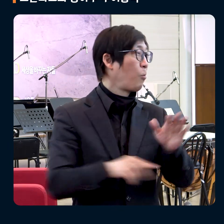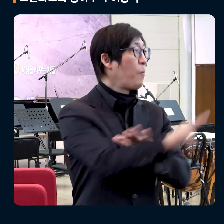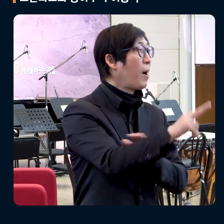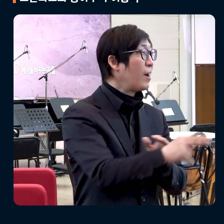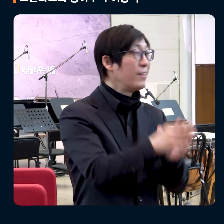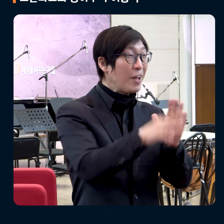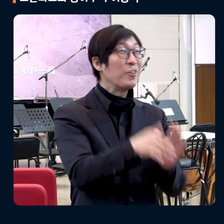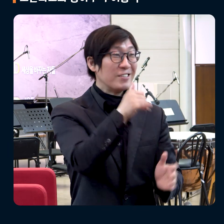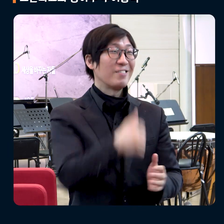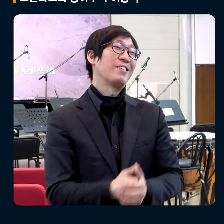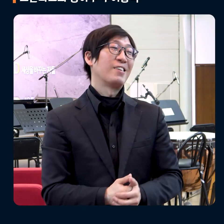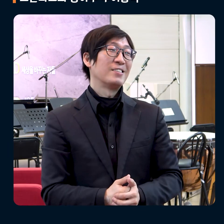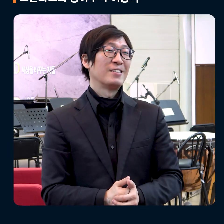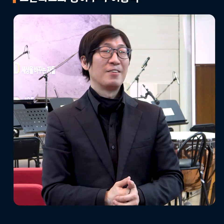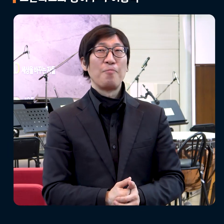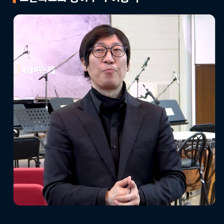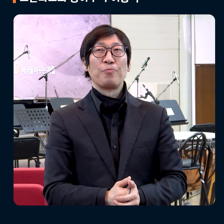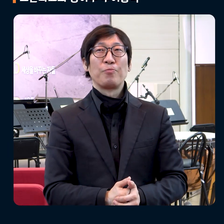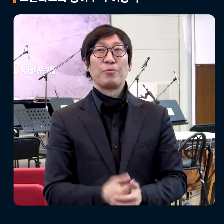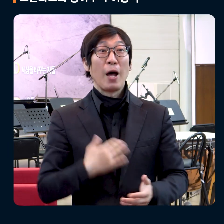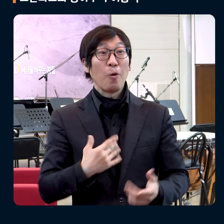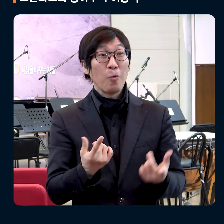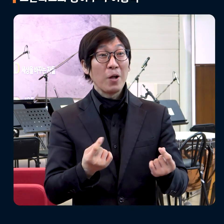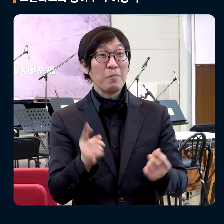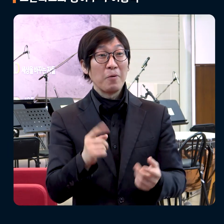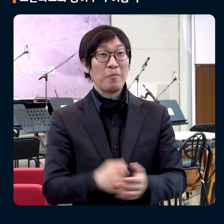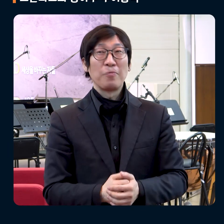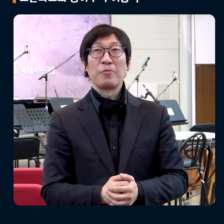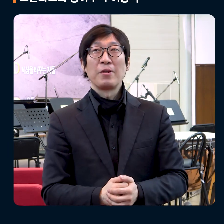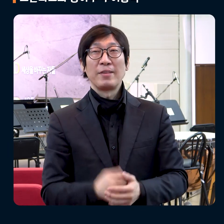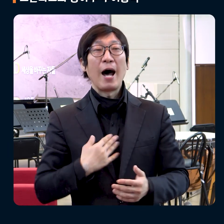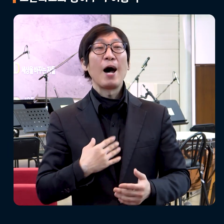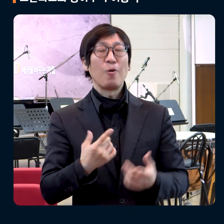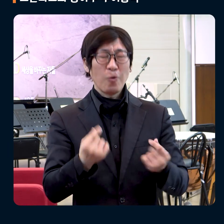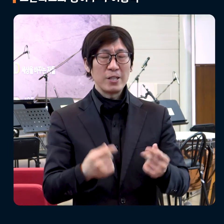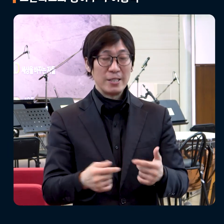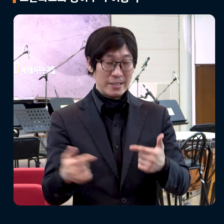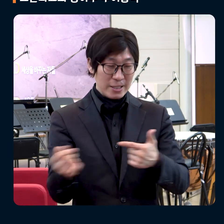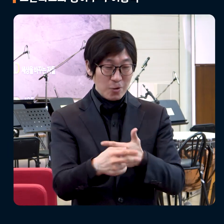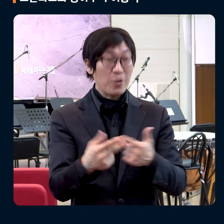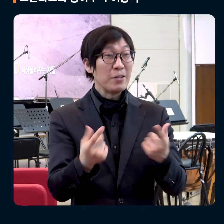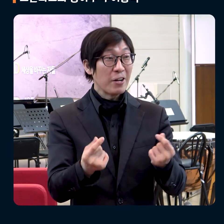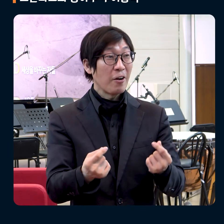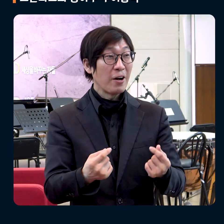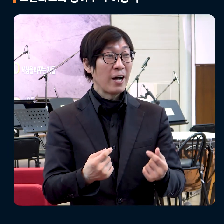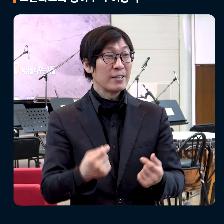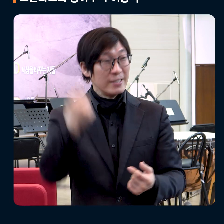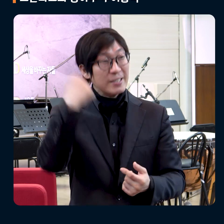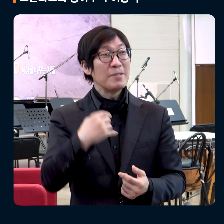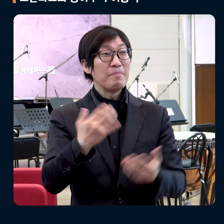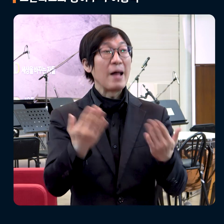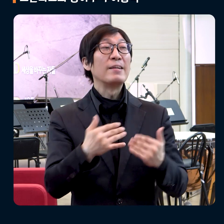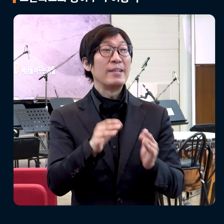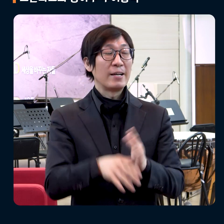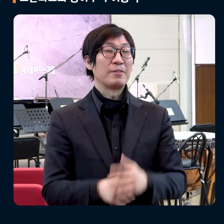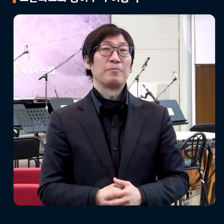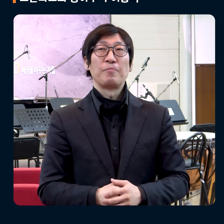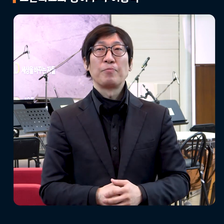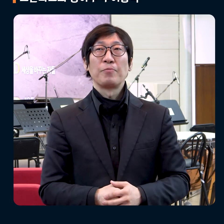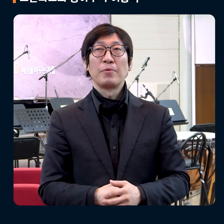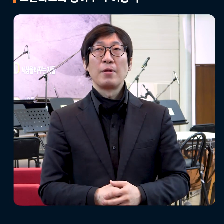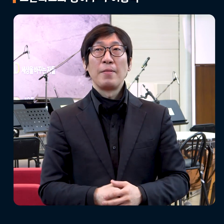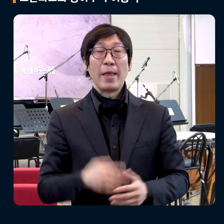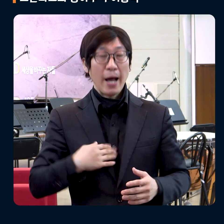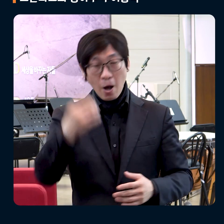많습니까? 여러분 저도 니고데모가 된 적이 있습니다. 제가 중고등부 때 임원을